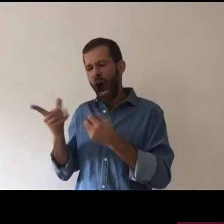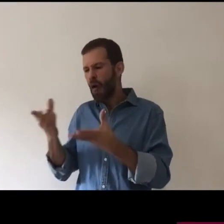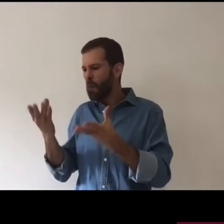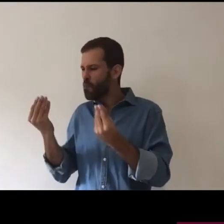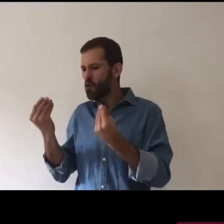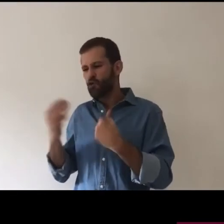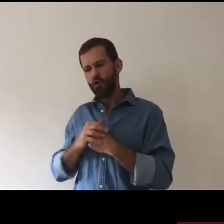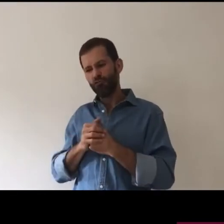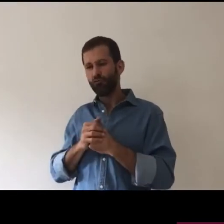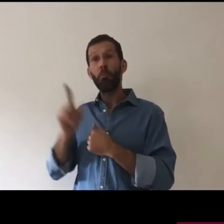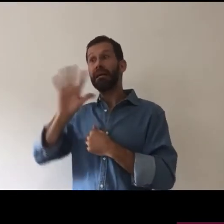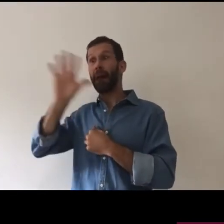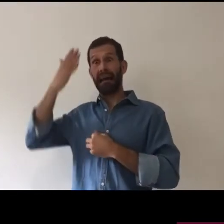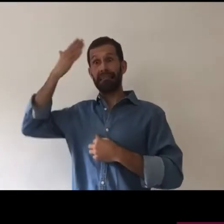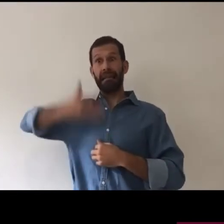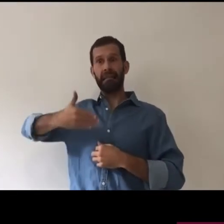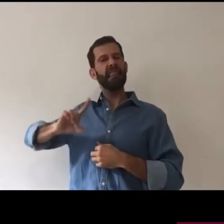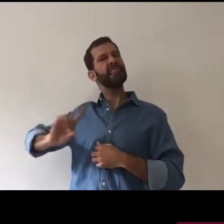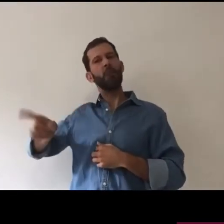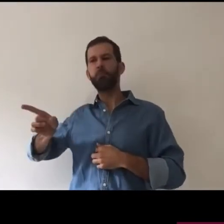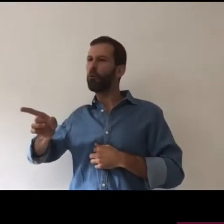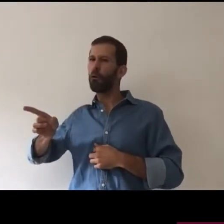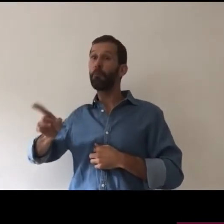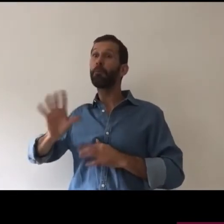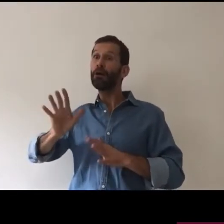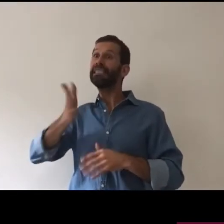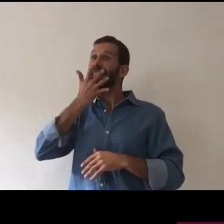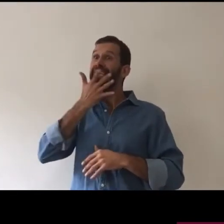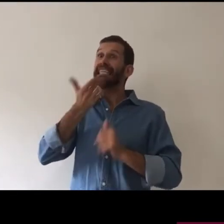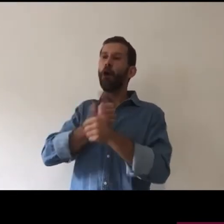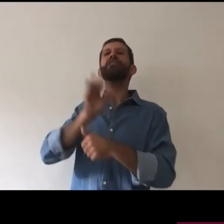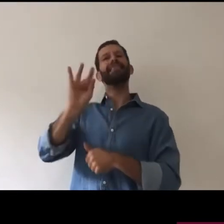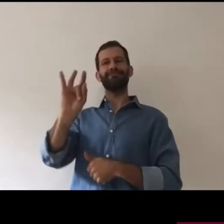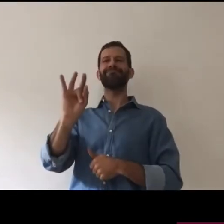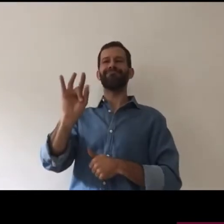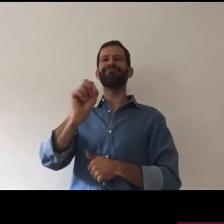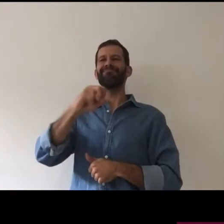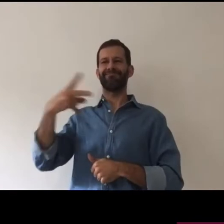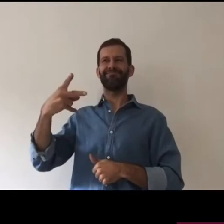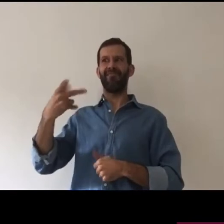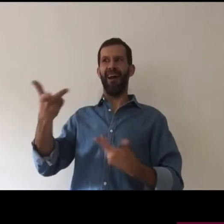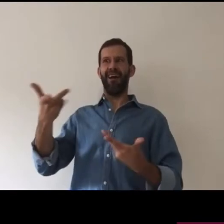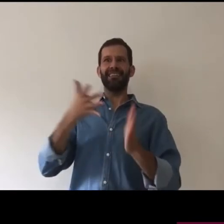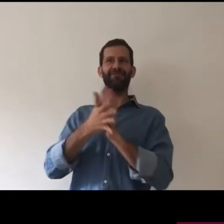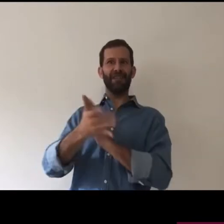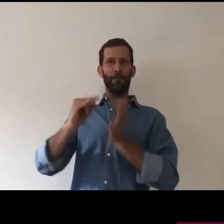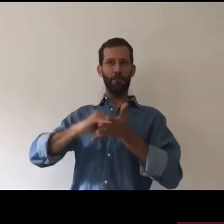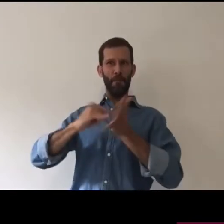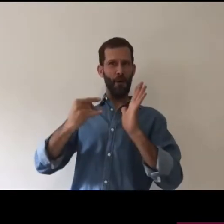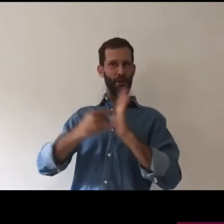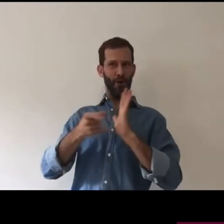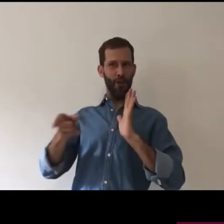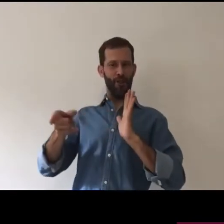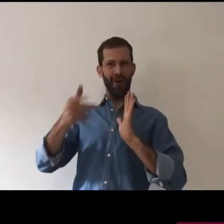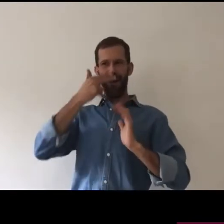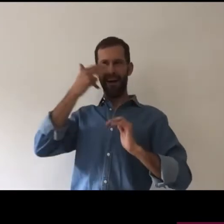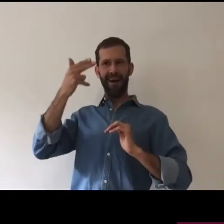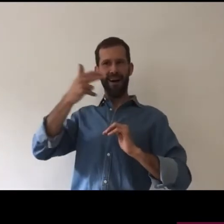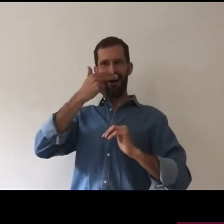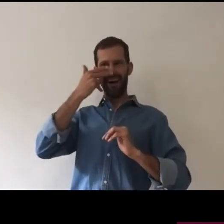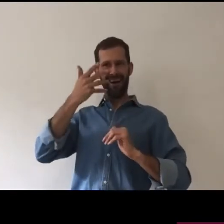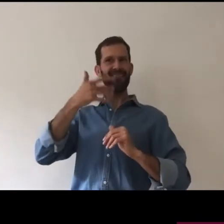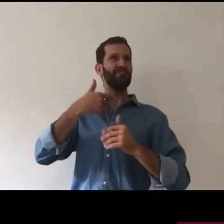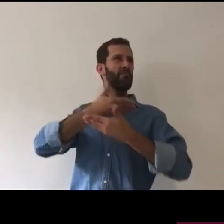los arbitrarios, ahí vemos que el nivel de utilidad desciende, igual que pasa con las imágenes estáticas. No así con